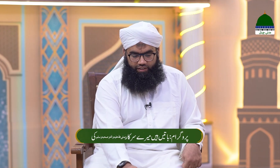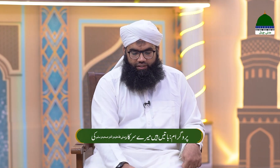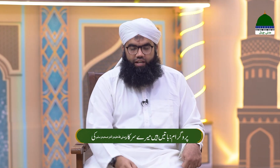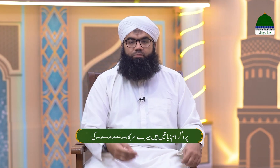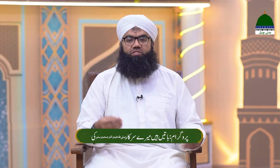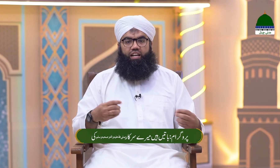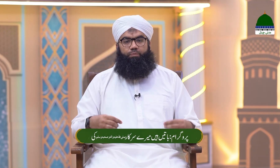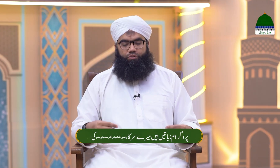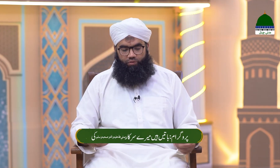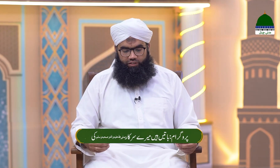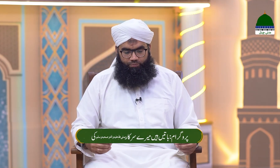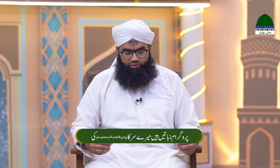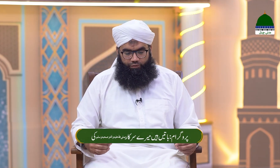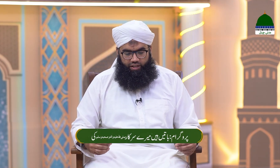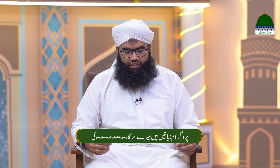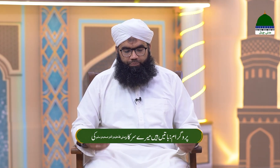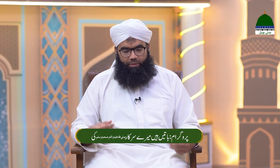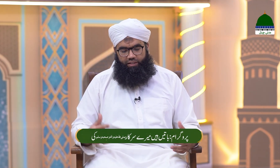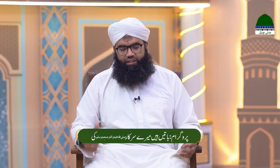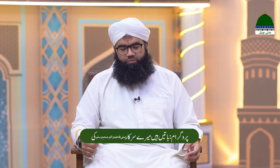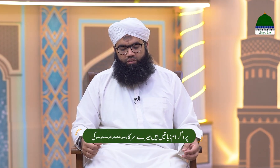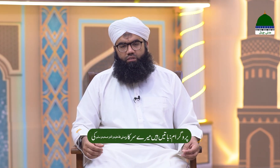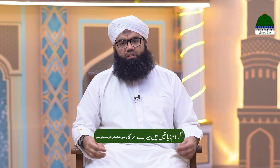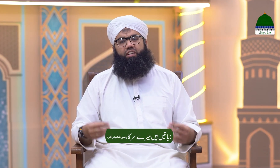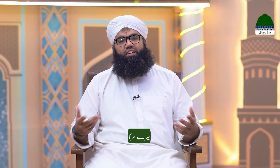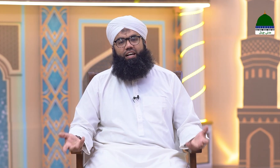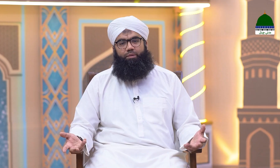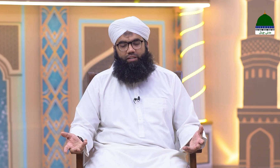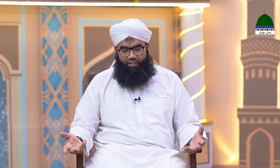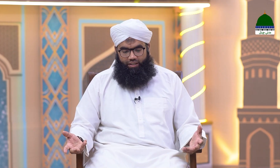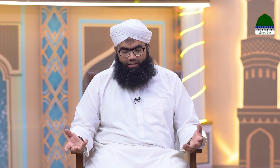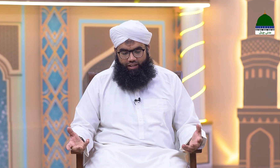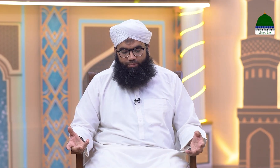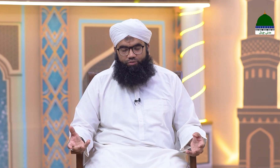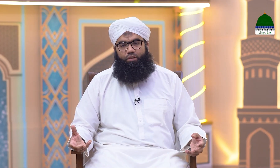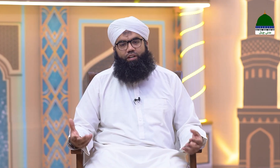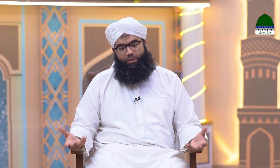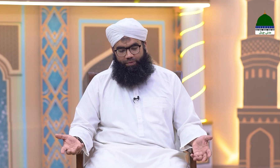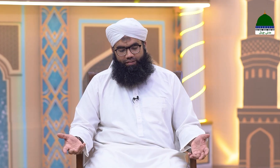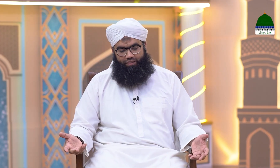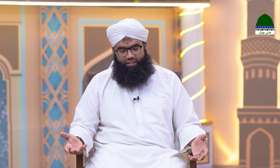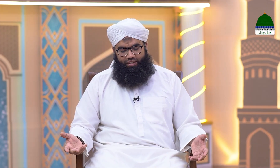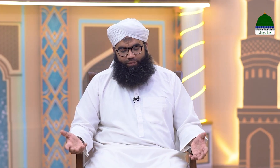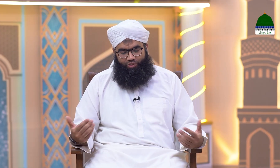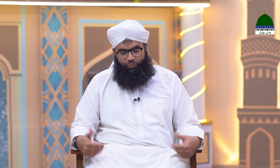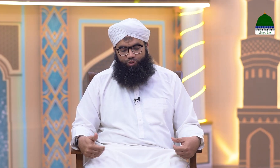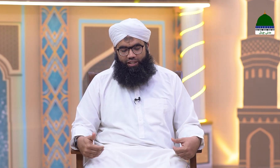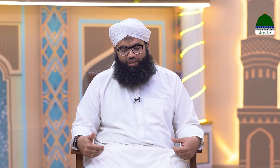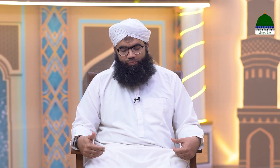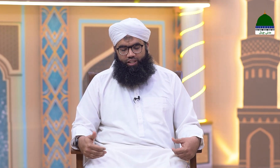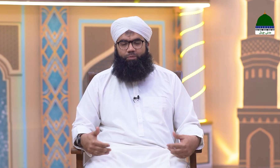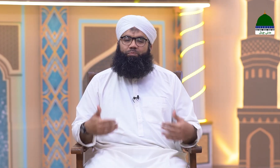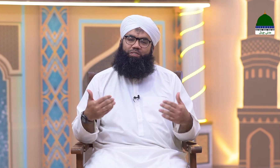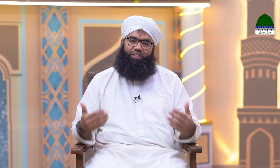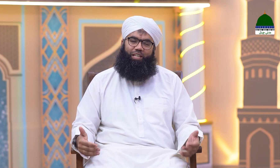سے نہ ہم ظاہر میں سنت مصطفیٰ کے پابند ہیں اور نہ کردار میں اخلاق مصطفیٰ کے پیکر۔ ہم سب کو